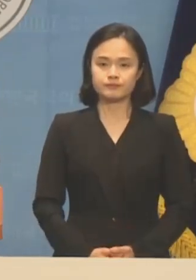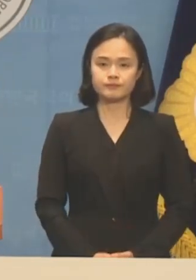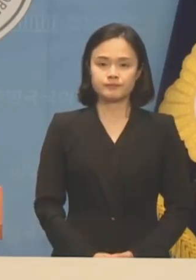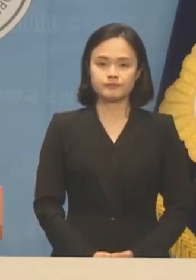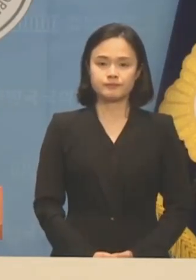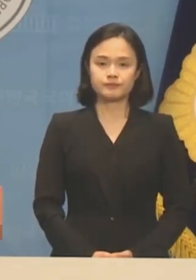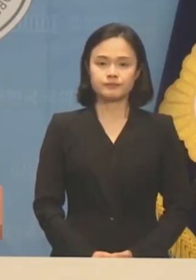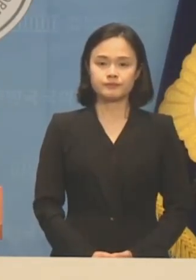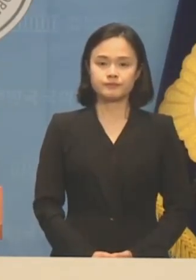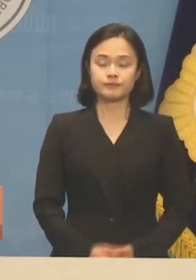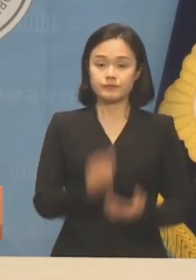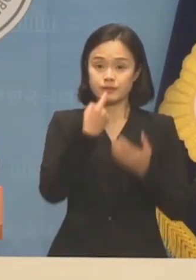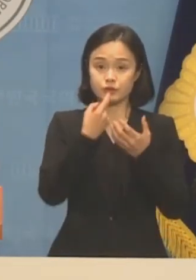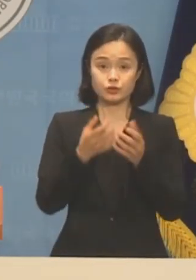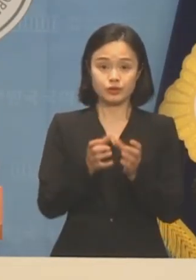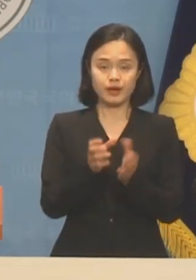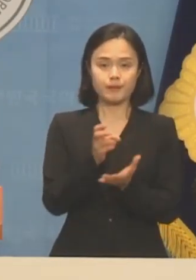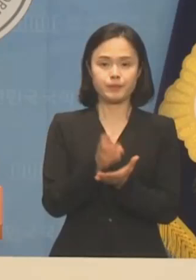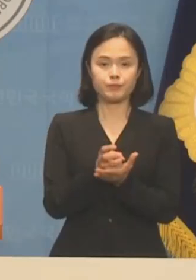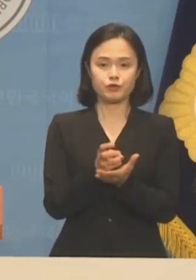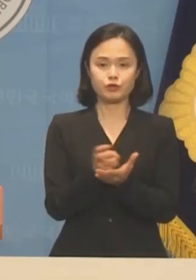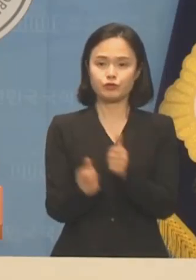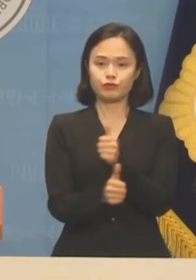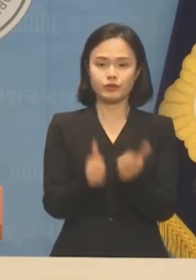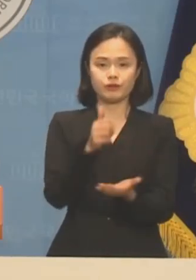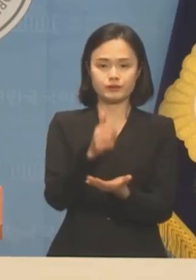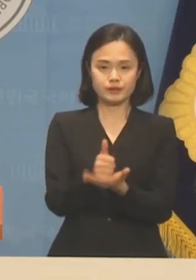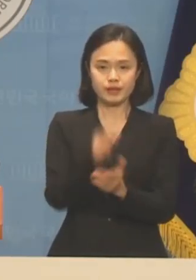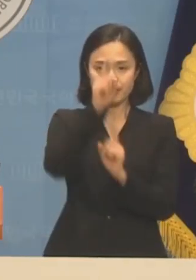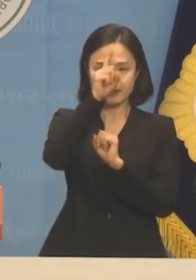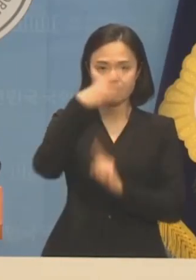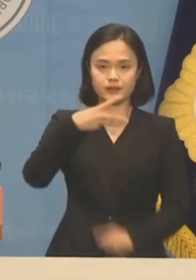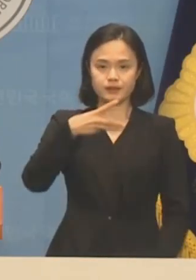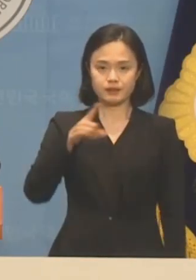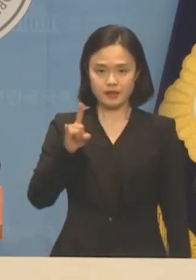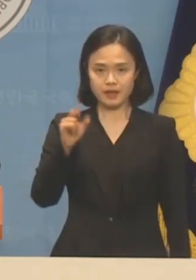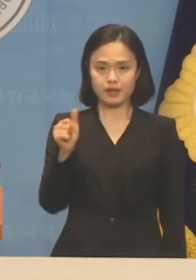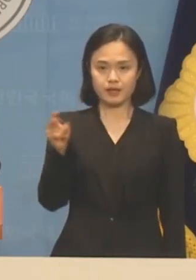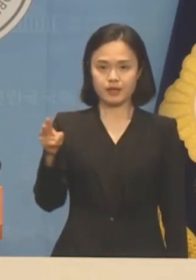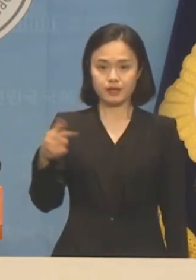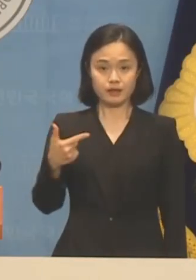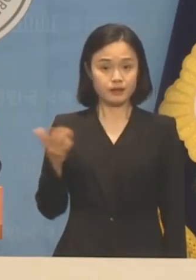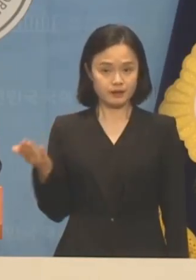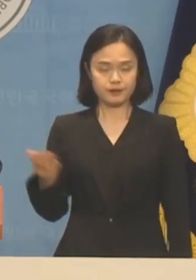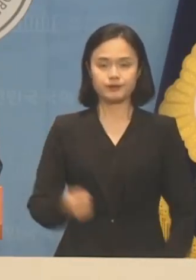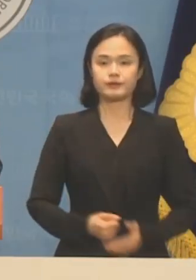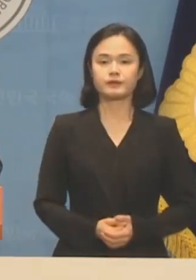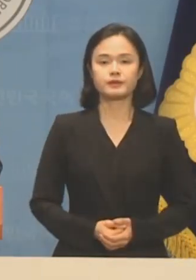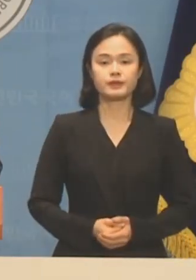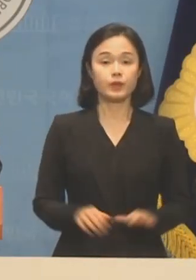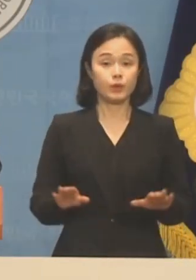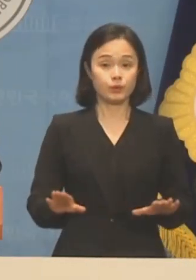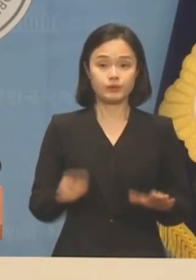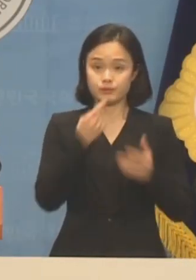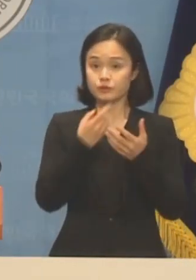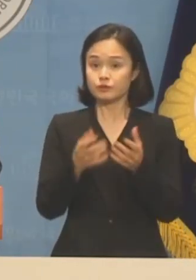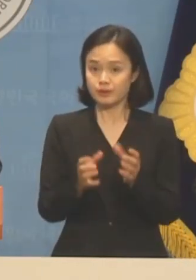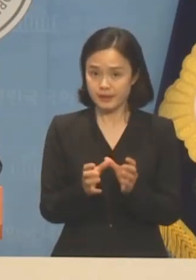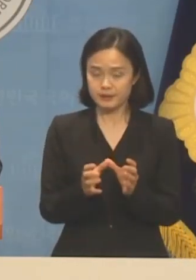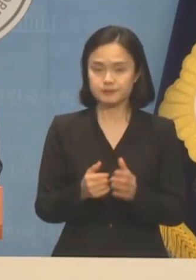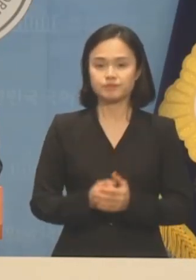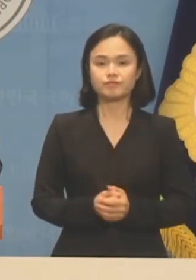더불어민주당 법률위원장 이태영입니다. 금일 더불어민주당은 대통령 권한대행